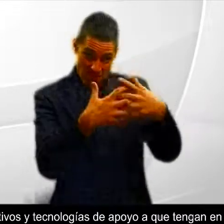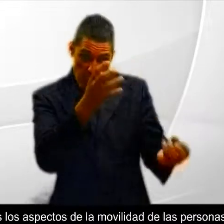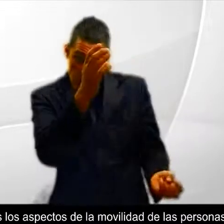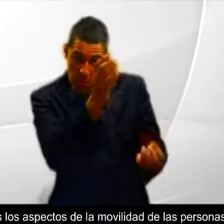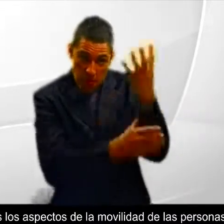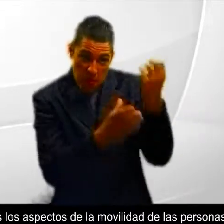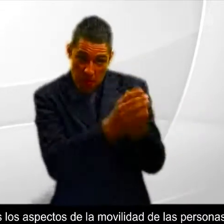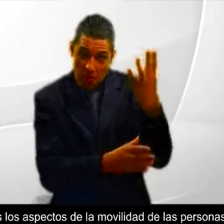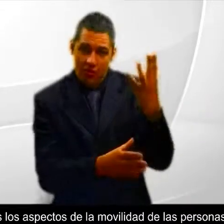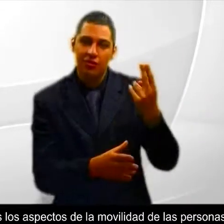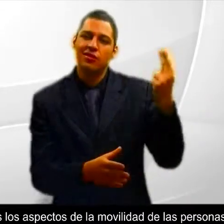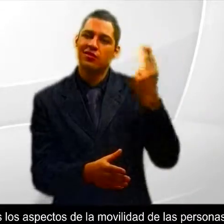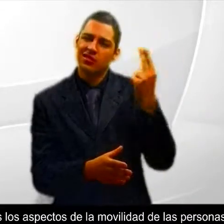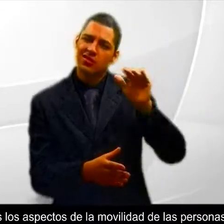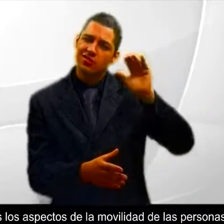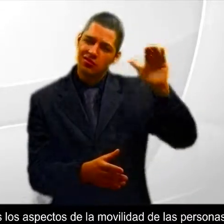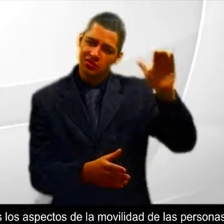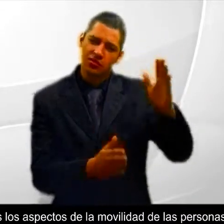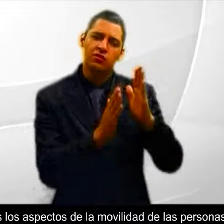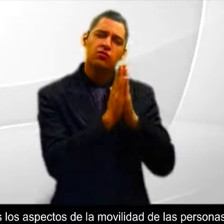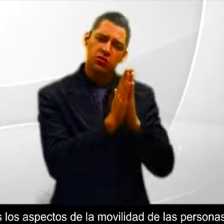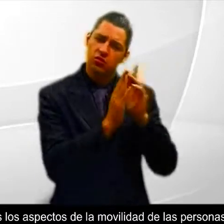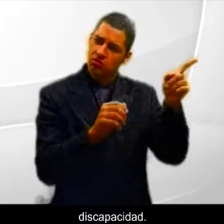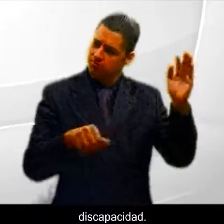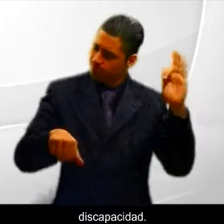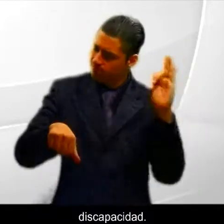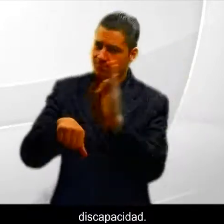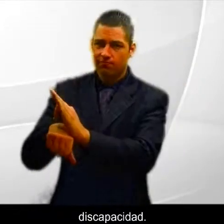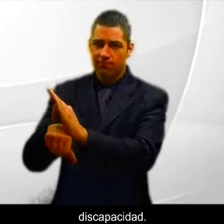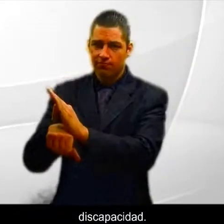cuenta todos los aspectos de la movilidad de las personas con discapacidad